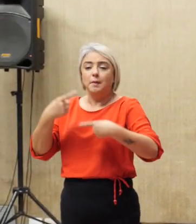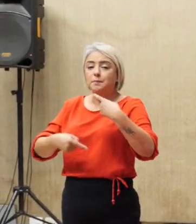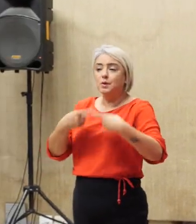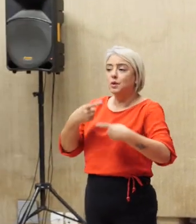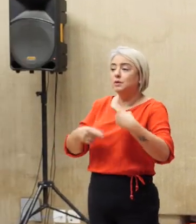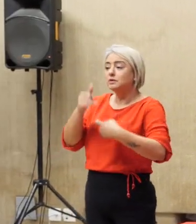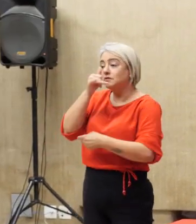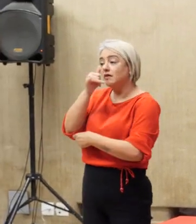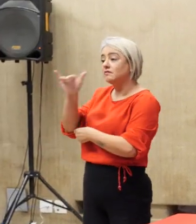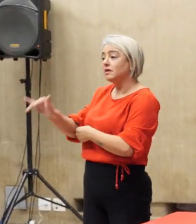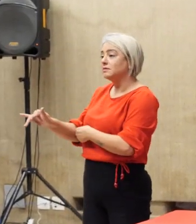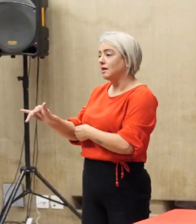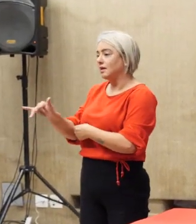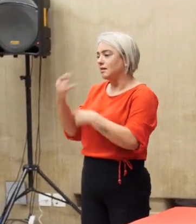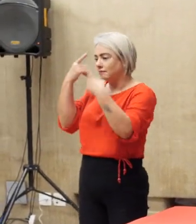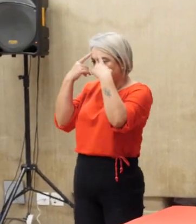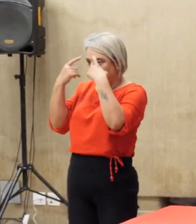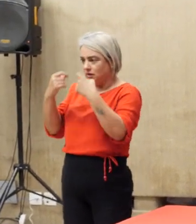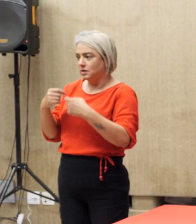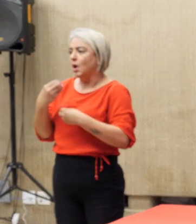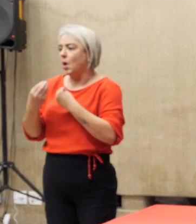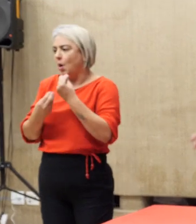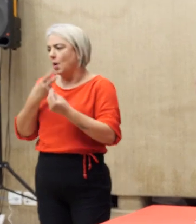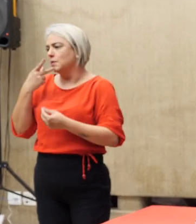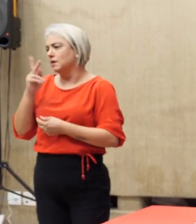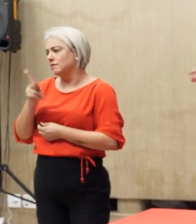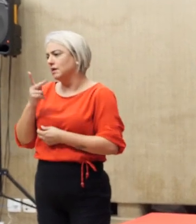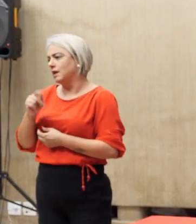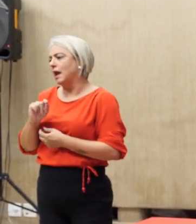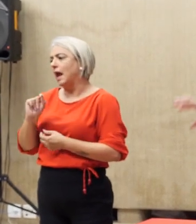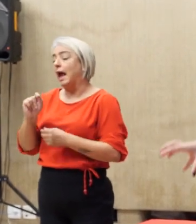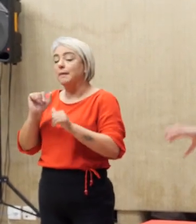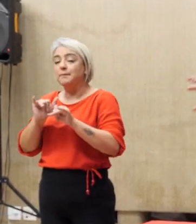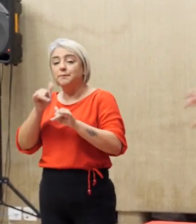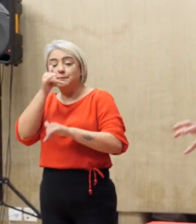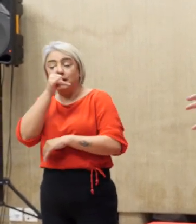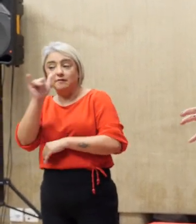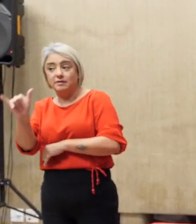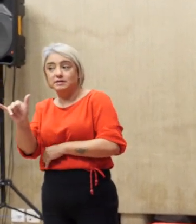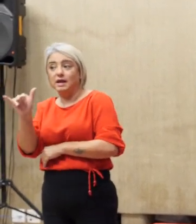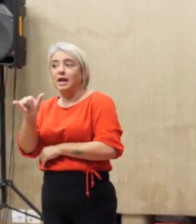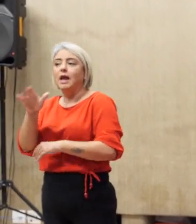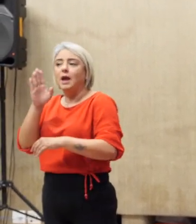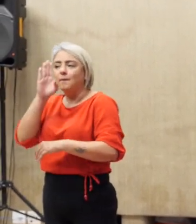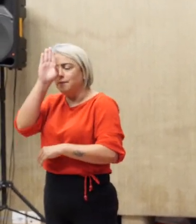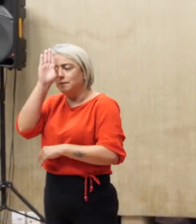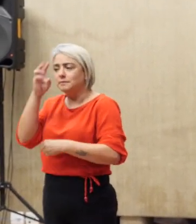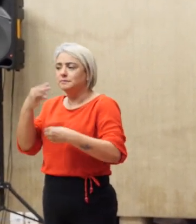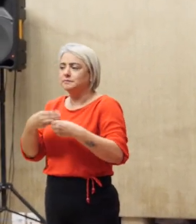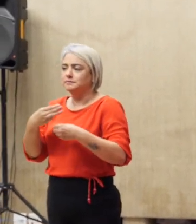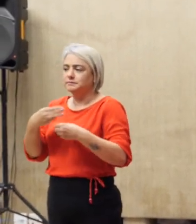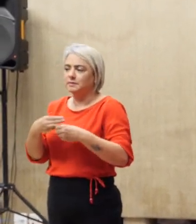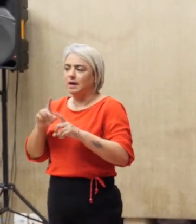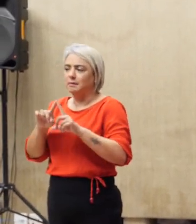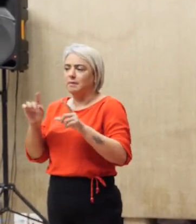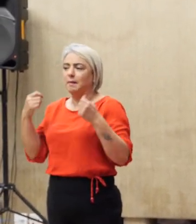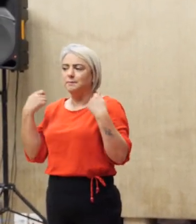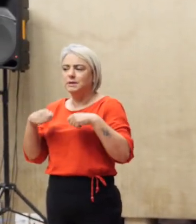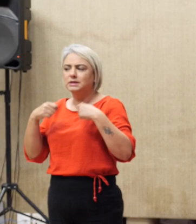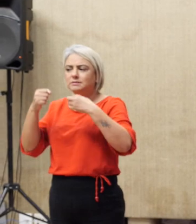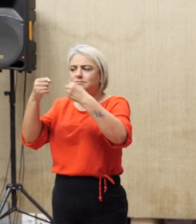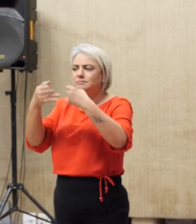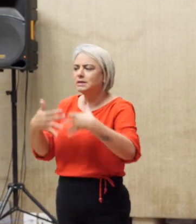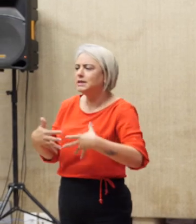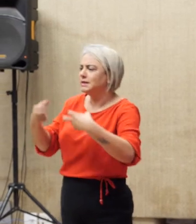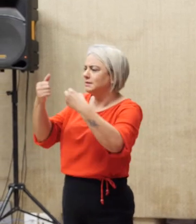Políticas de prevenção às violências, né? Como a gente disse, a prevenção é o carro-chefe dos municípios, mas eu preciso de